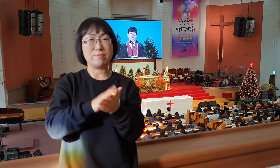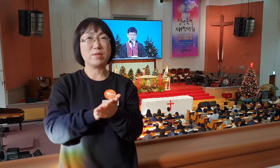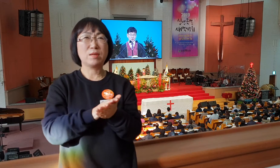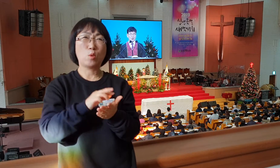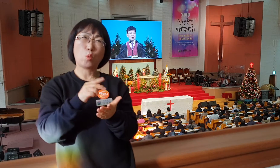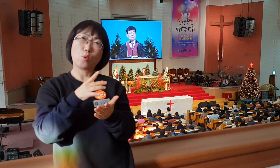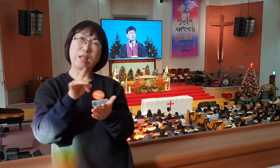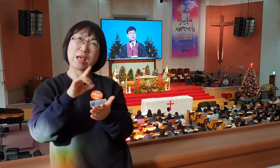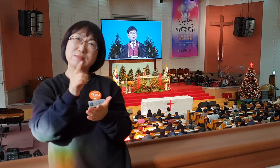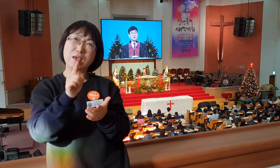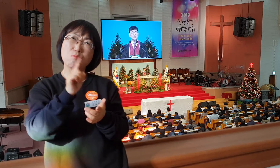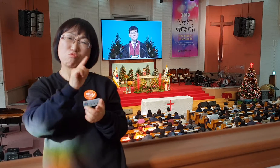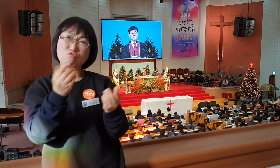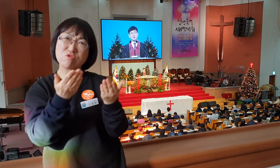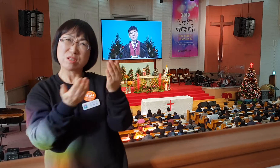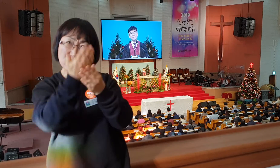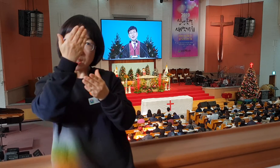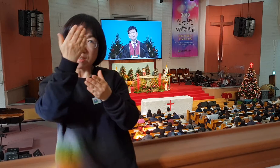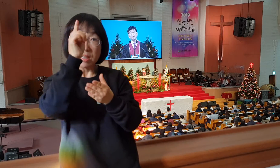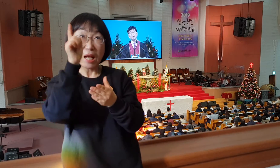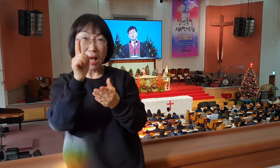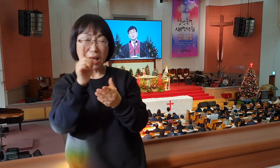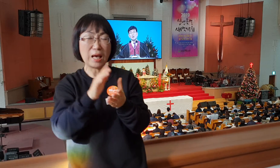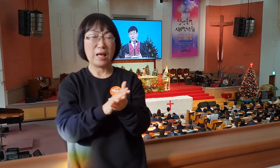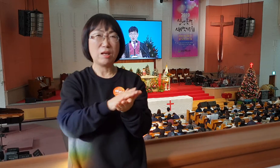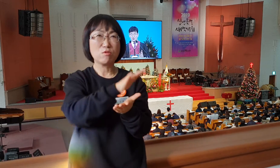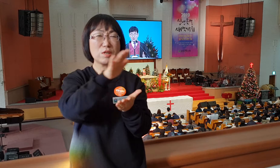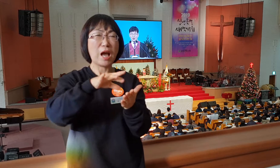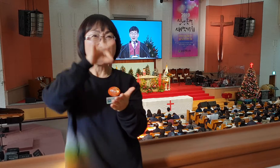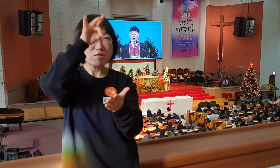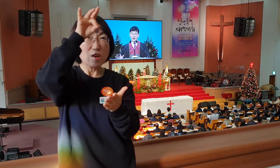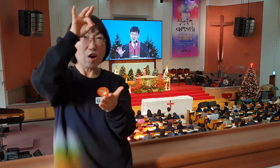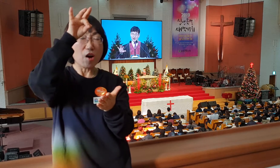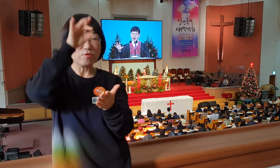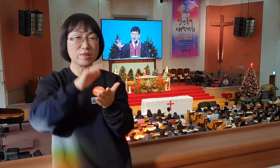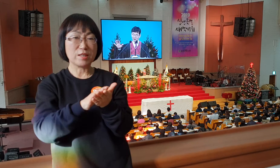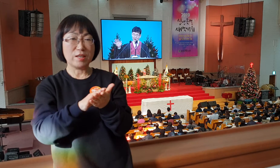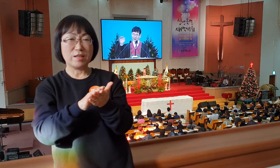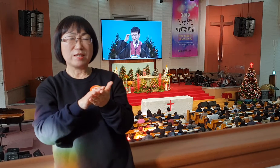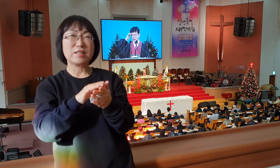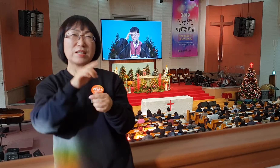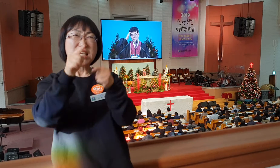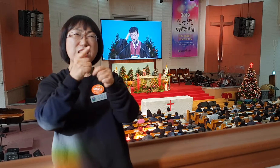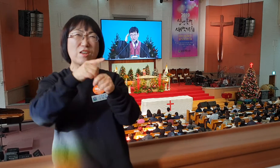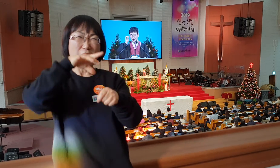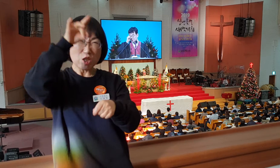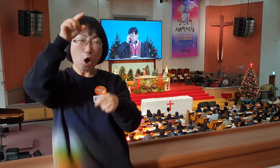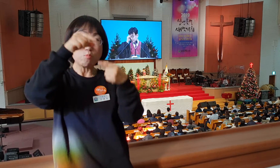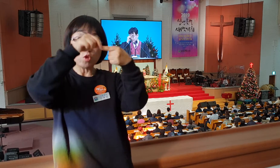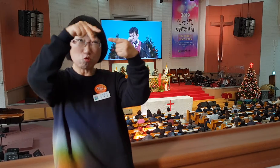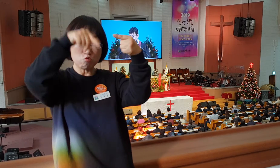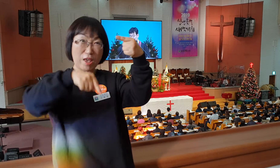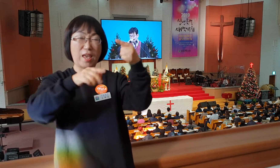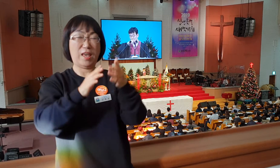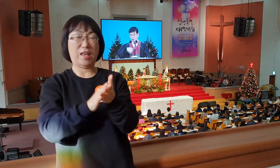도대체 여기에서 무슨 일이 있었을까 합니다. 우리가 첫 해의 한 해의 첫 머리에서